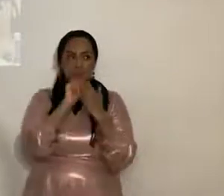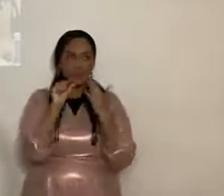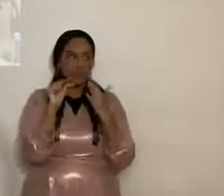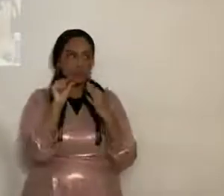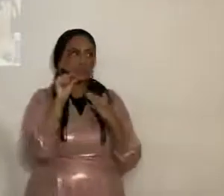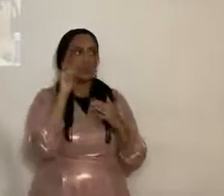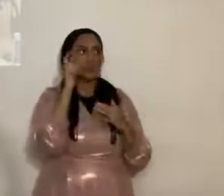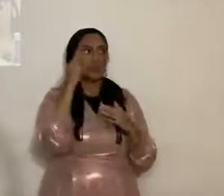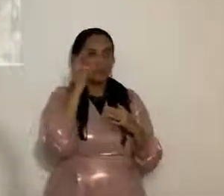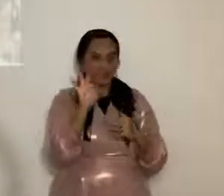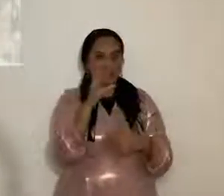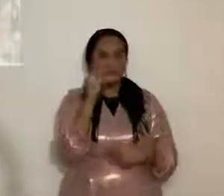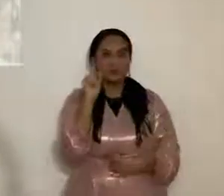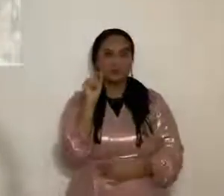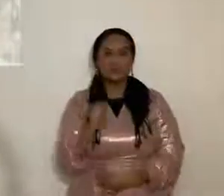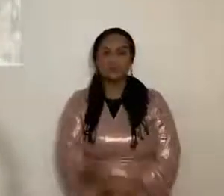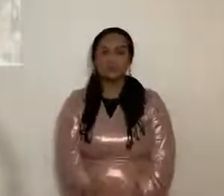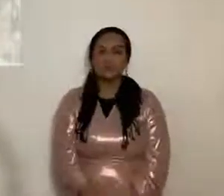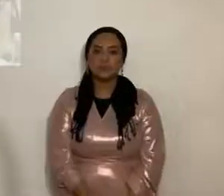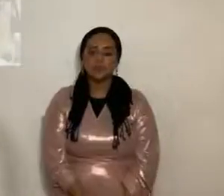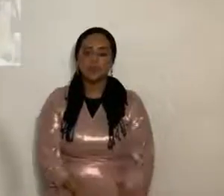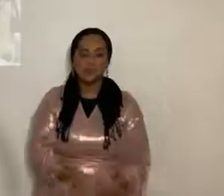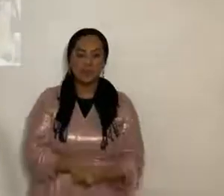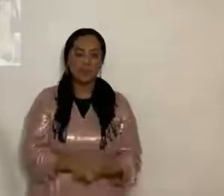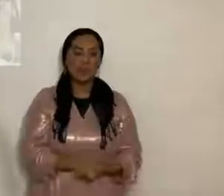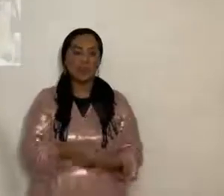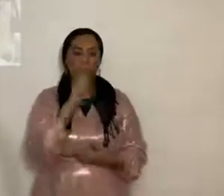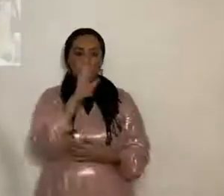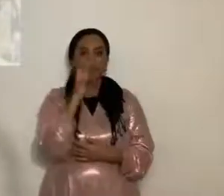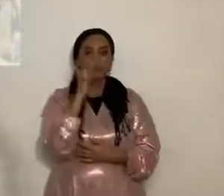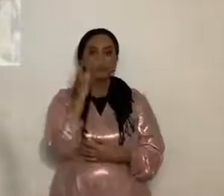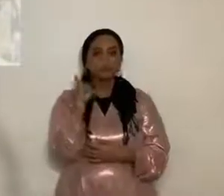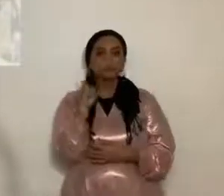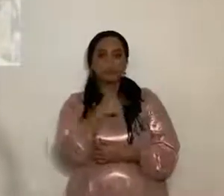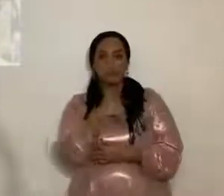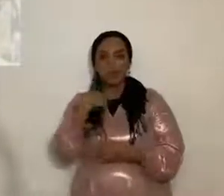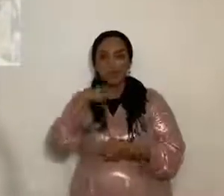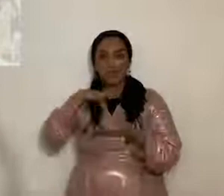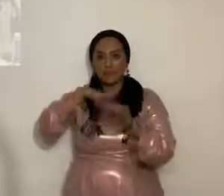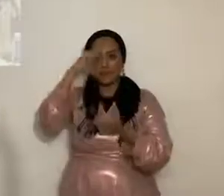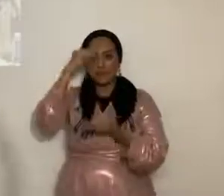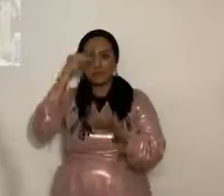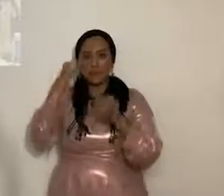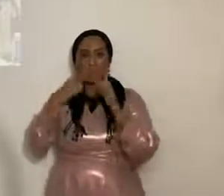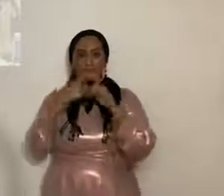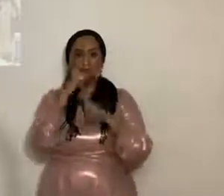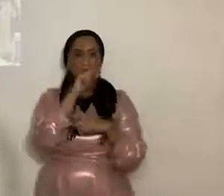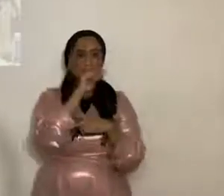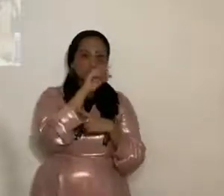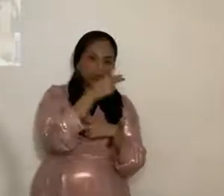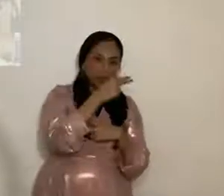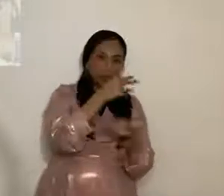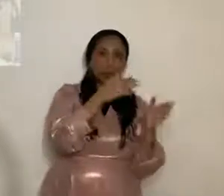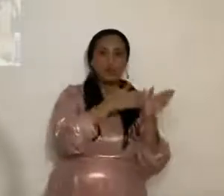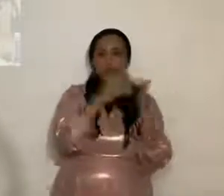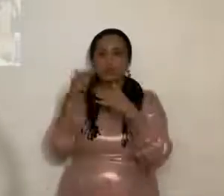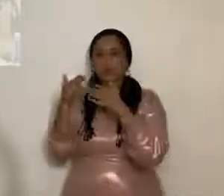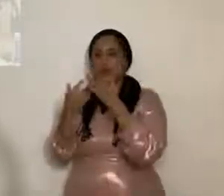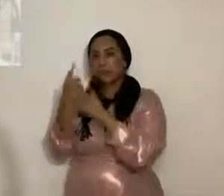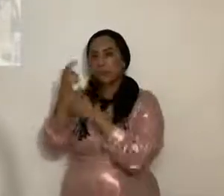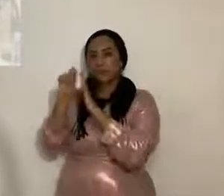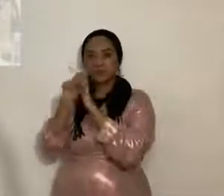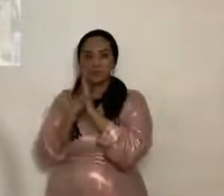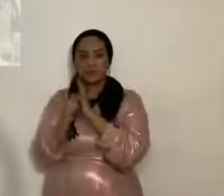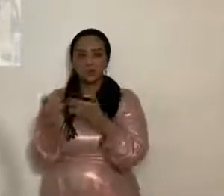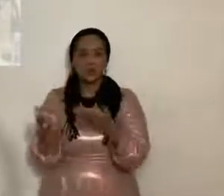versos 19 y 20. Si se han dado cuenta, hemos estado viendo citas de la Torá y después vamos al otro lado